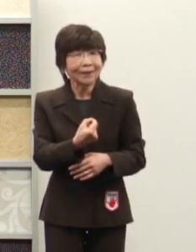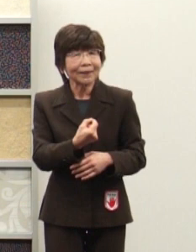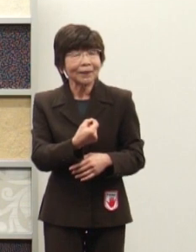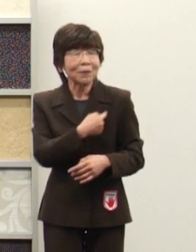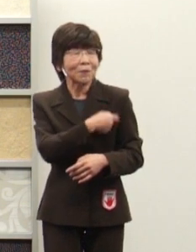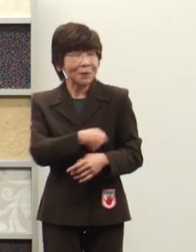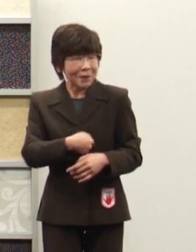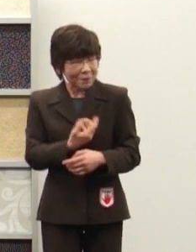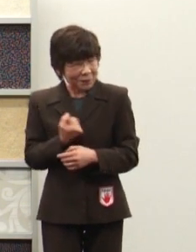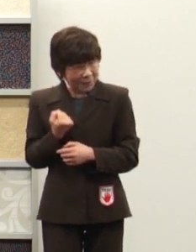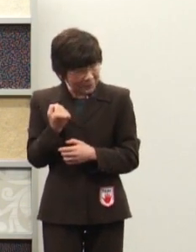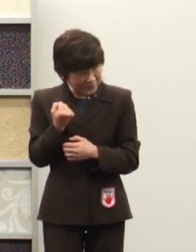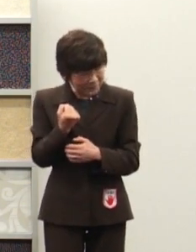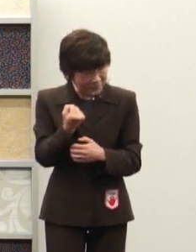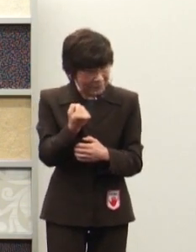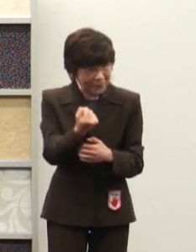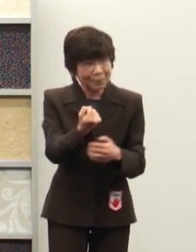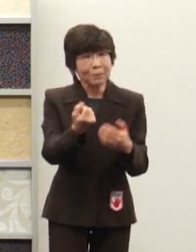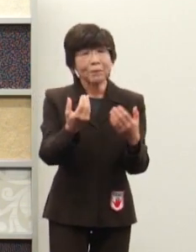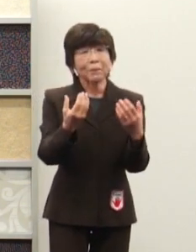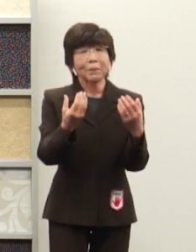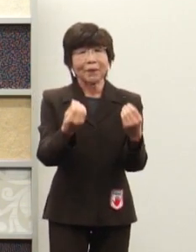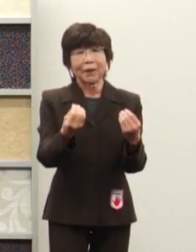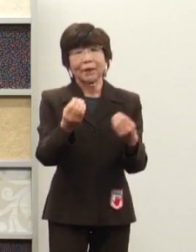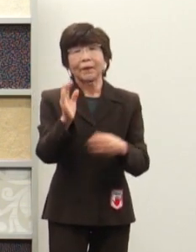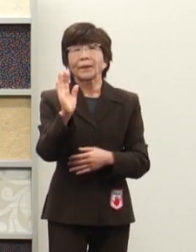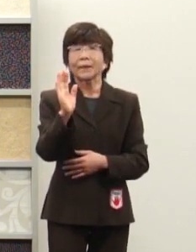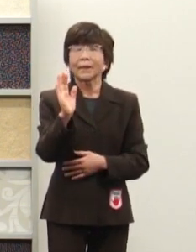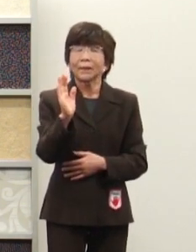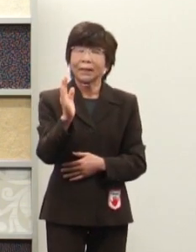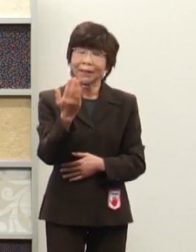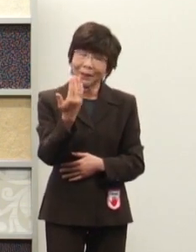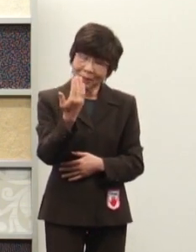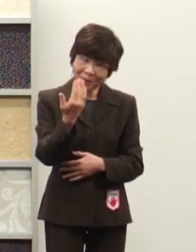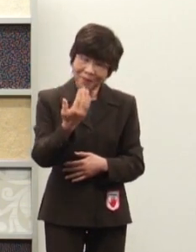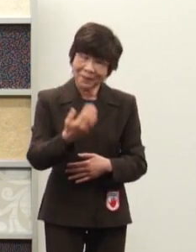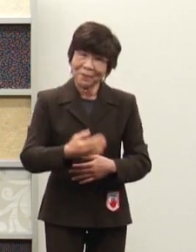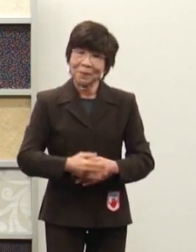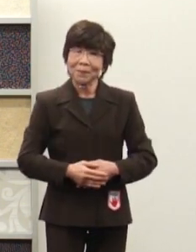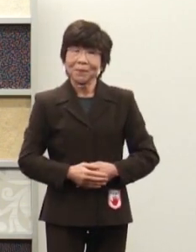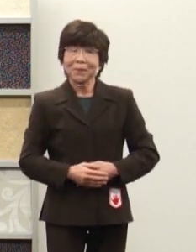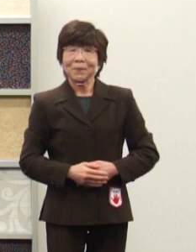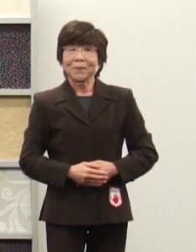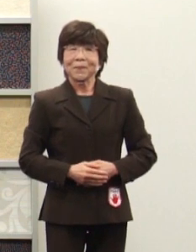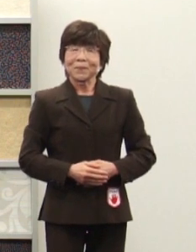まあ、去年からですね、ずっと強く持っていたわけですけども、まあ、そういう意味で、